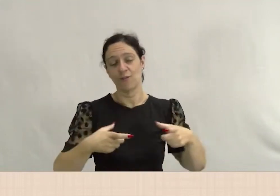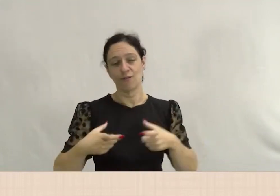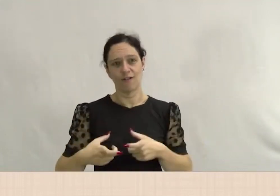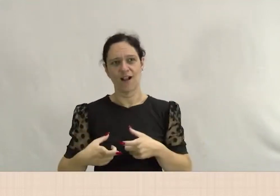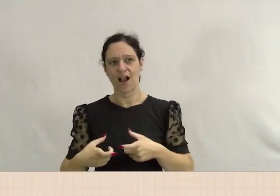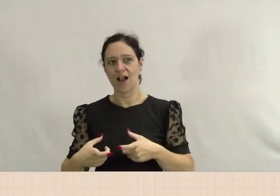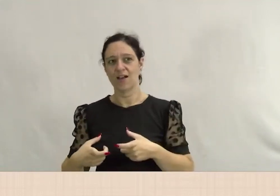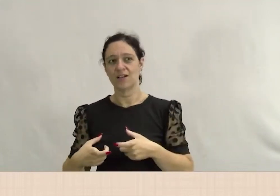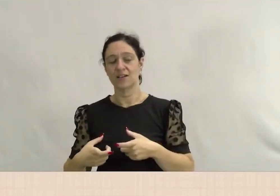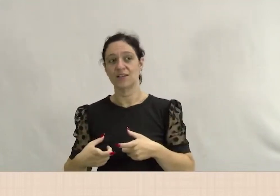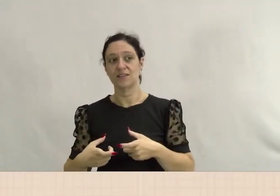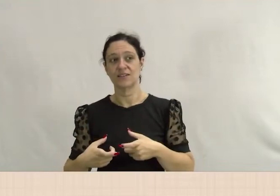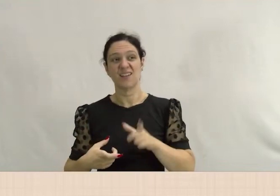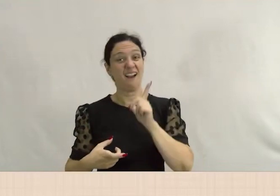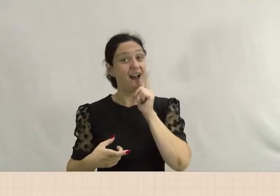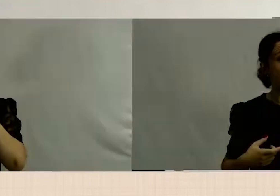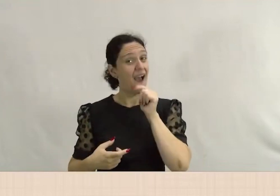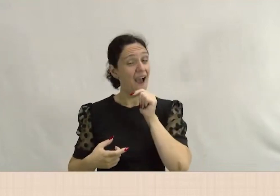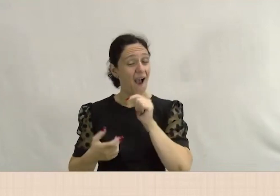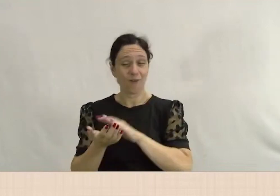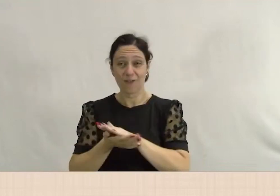não era para ter água para chover,